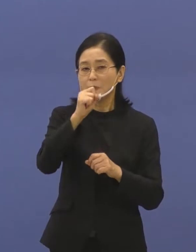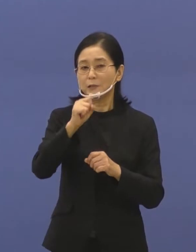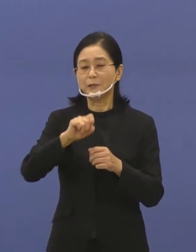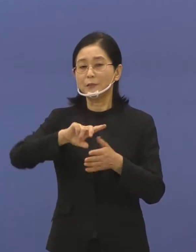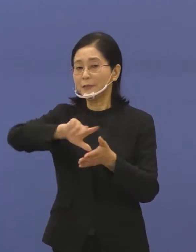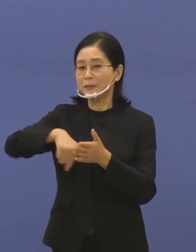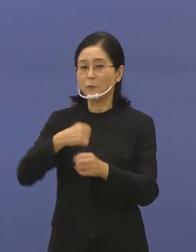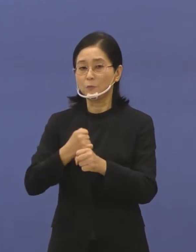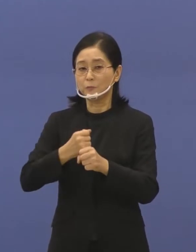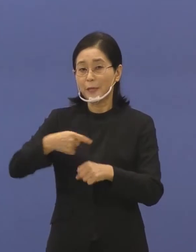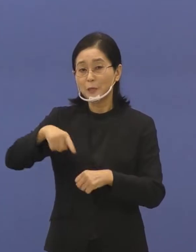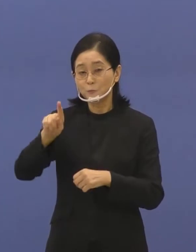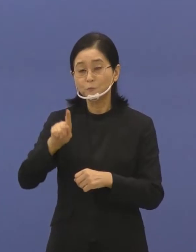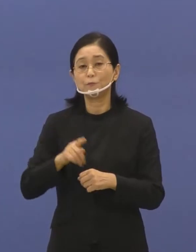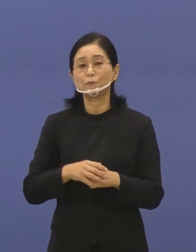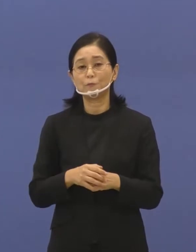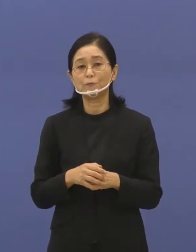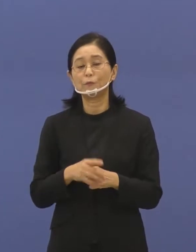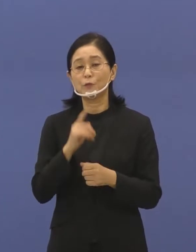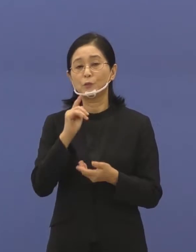ということが